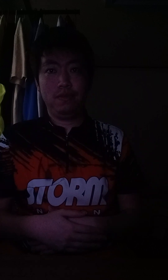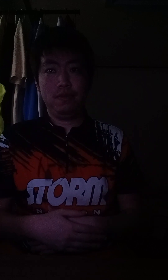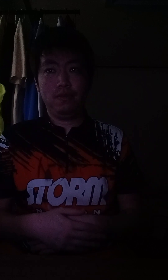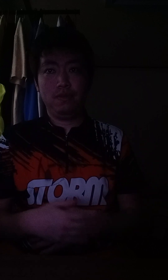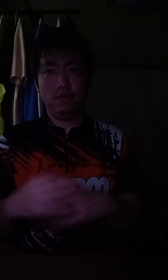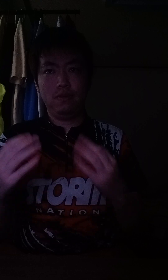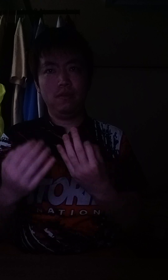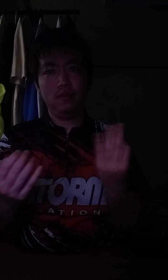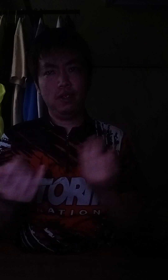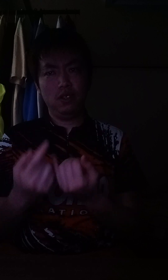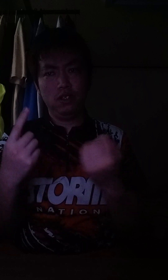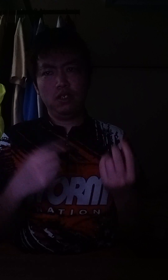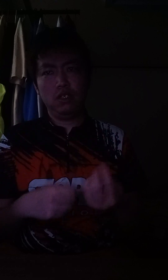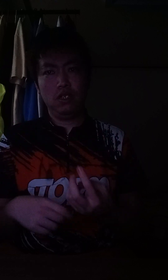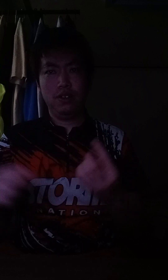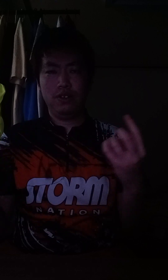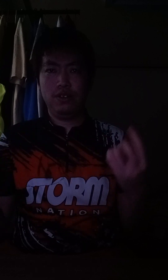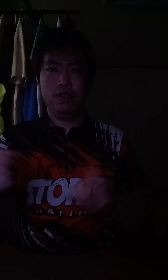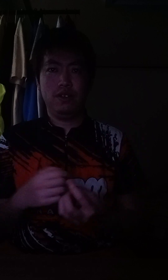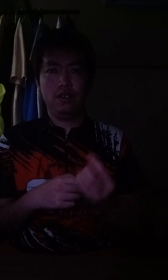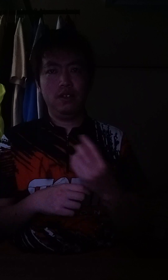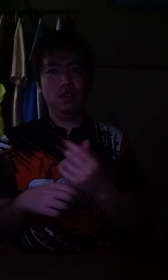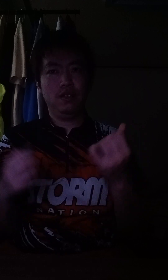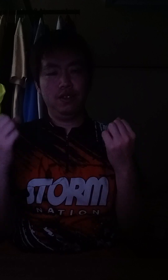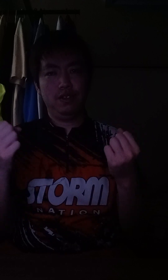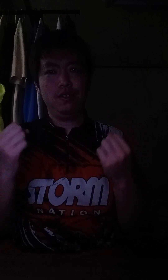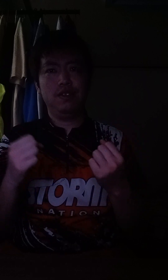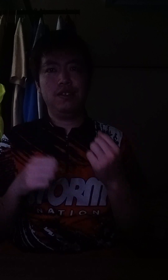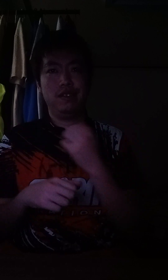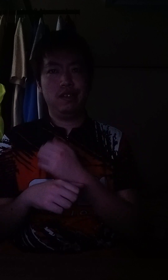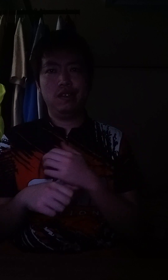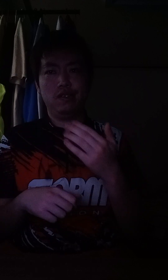그동안 힘든 순간들을 홀로 씩씩하게 견뎌낸 고마운 승현이.